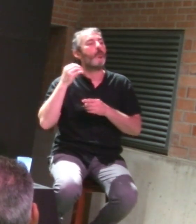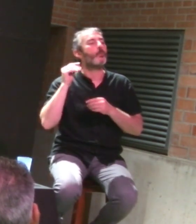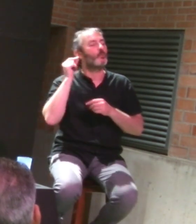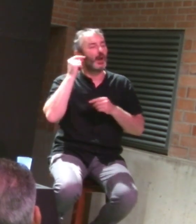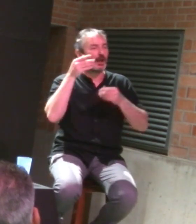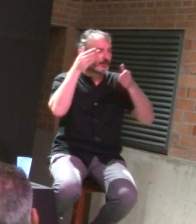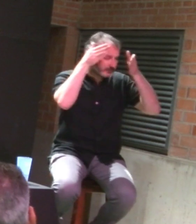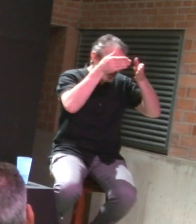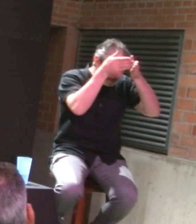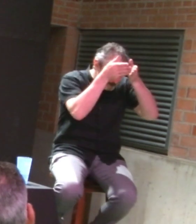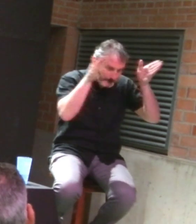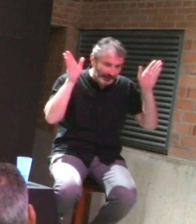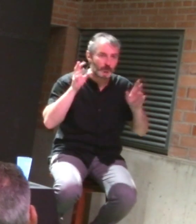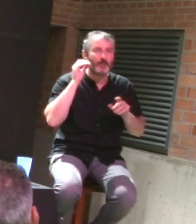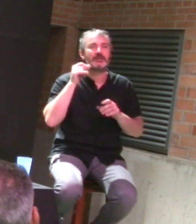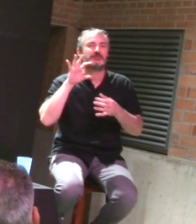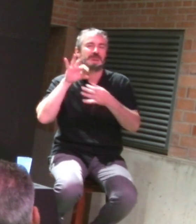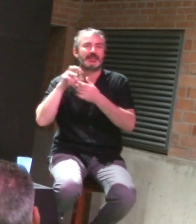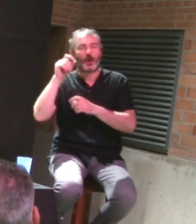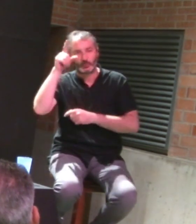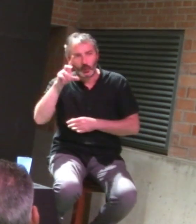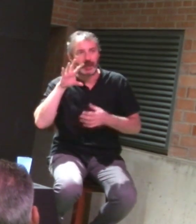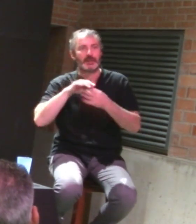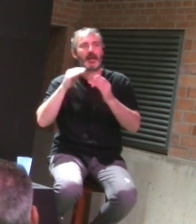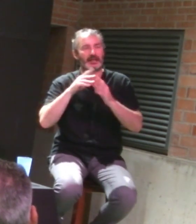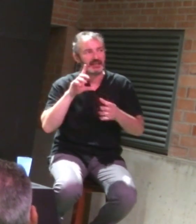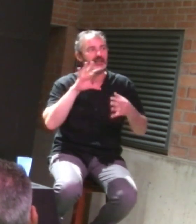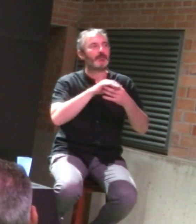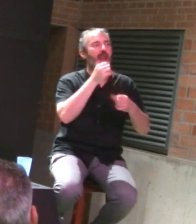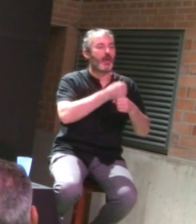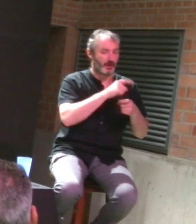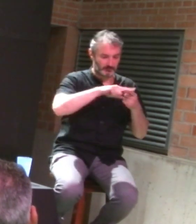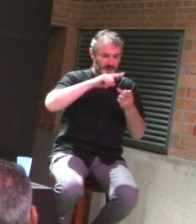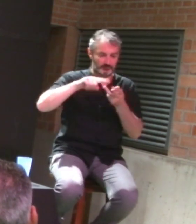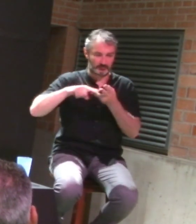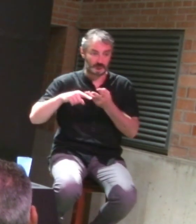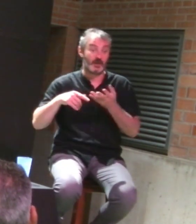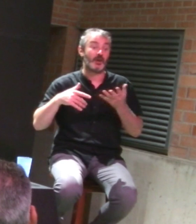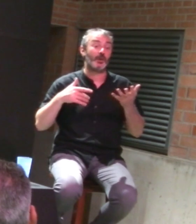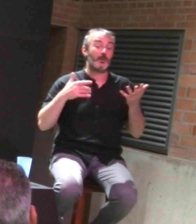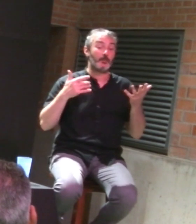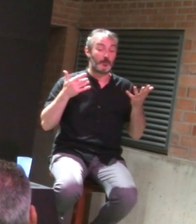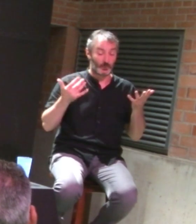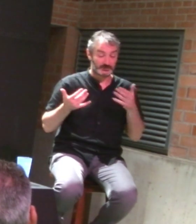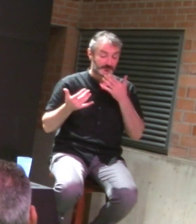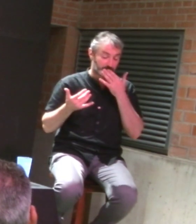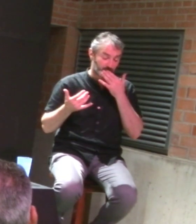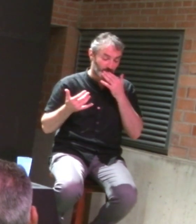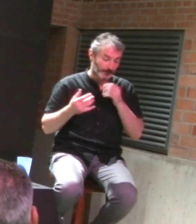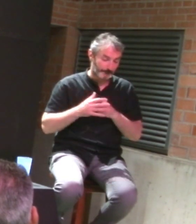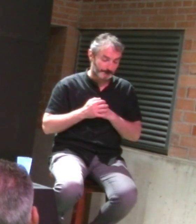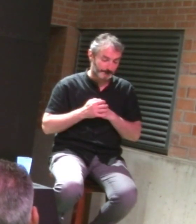educación, relacionadas con la cultura, relacionadas con muchos temas que, bueno, incluso eso dentro de los